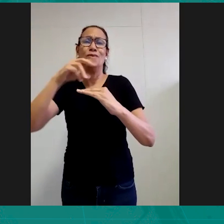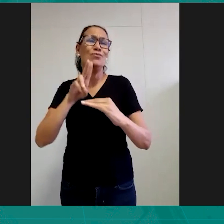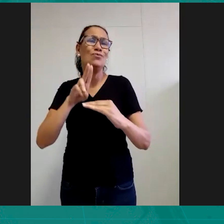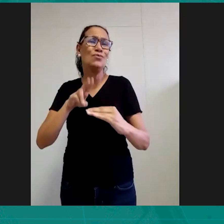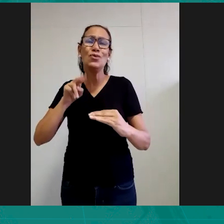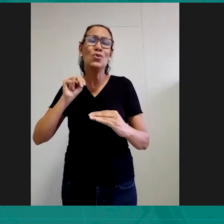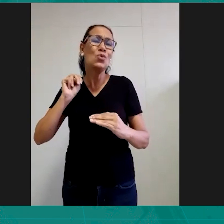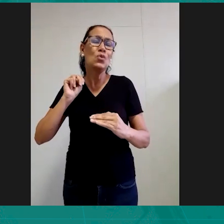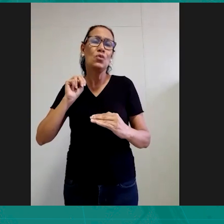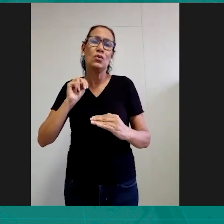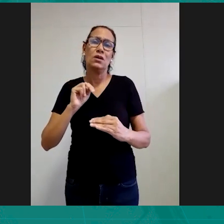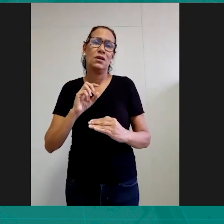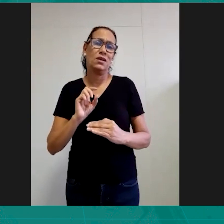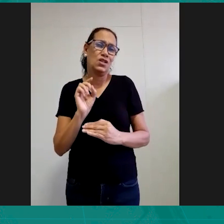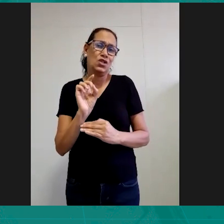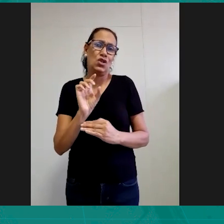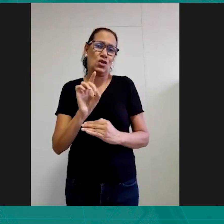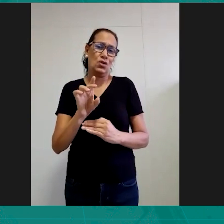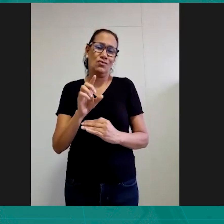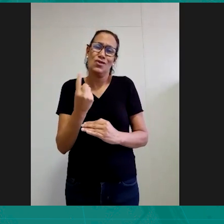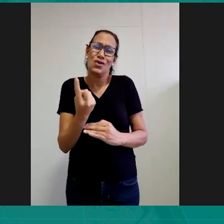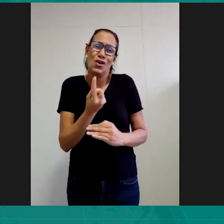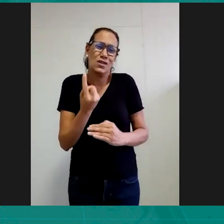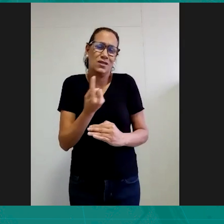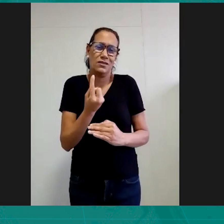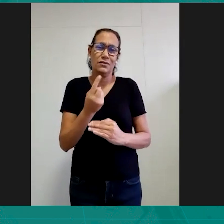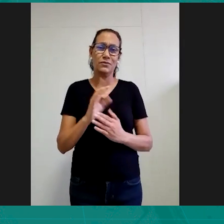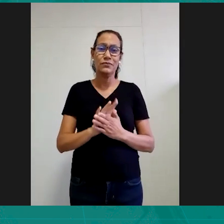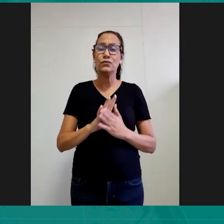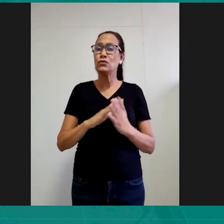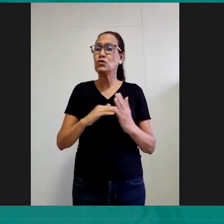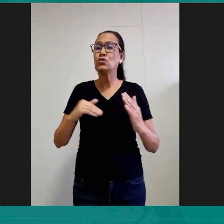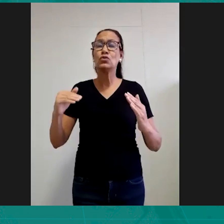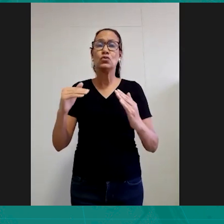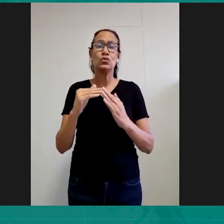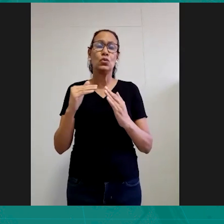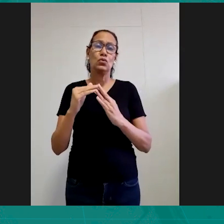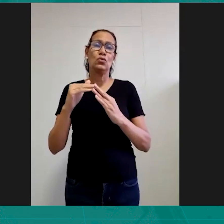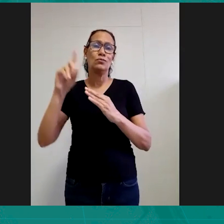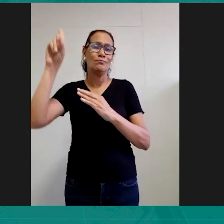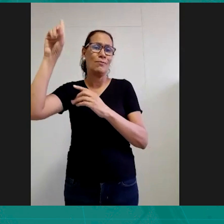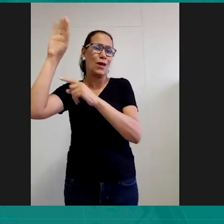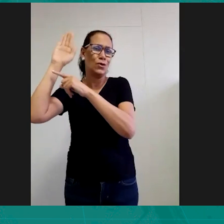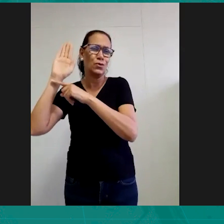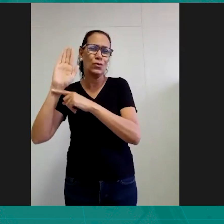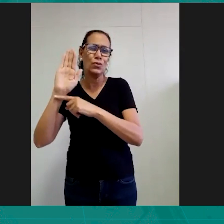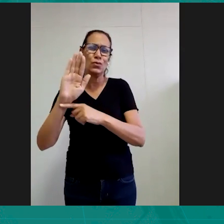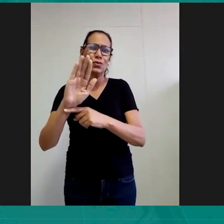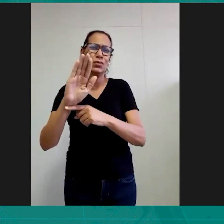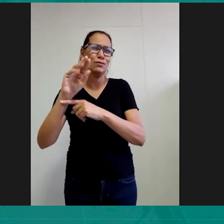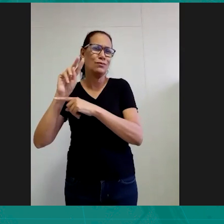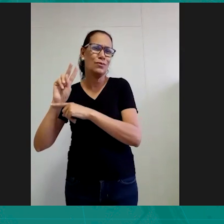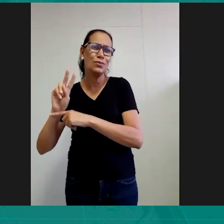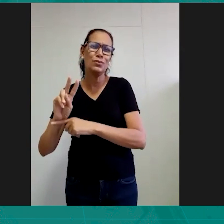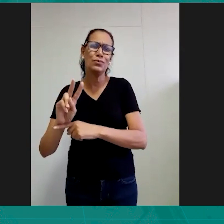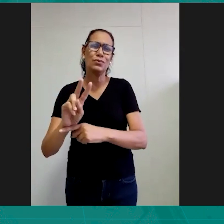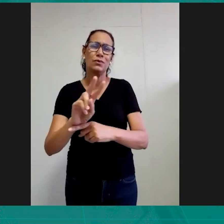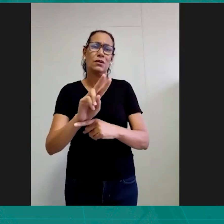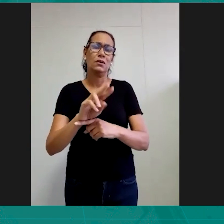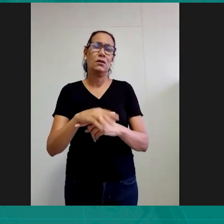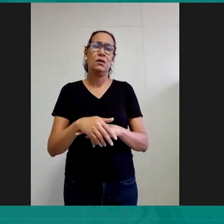em tudo, tá? Irmãos, os discípulos estavam como que vão perder o pastor.